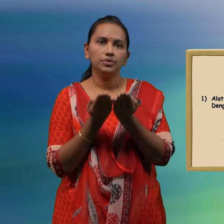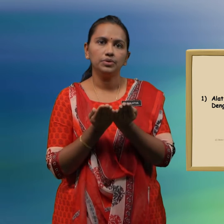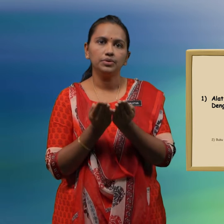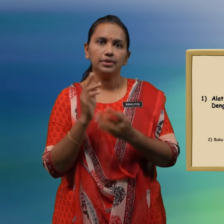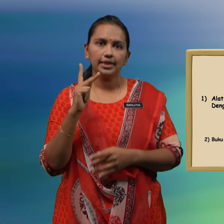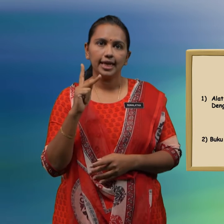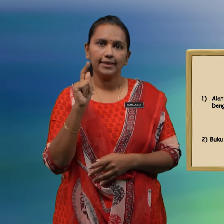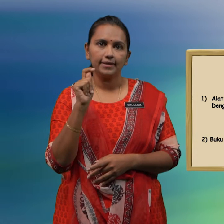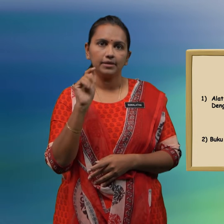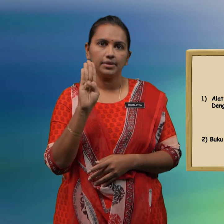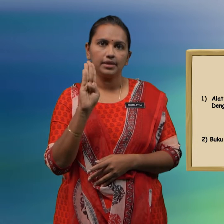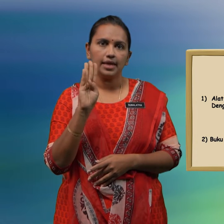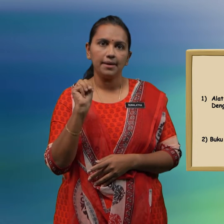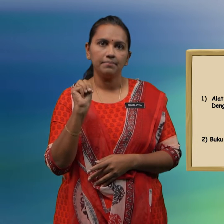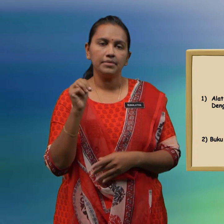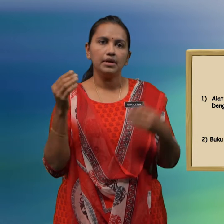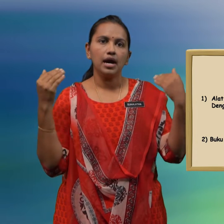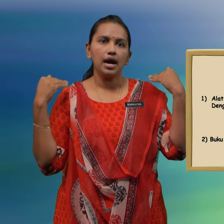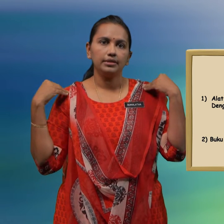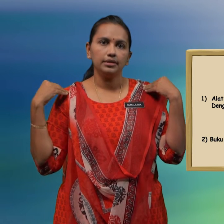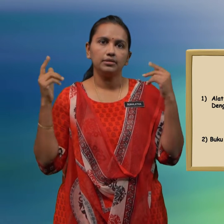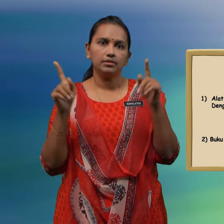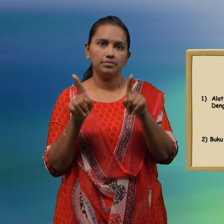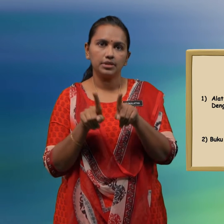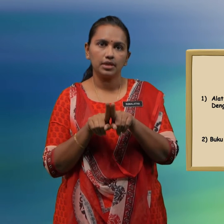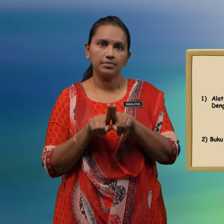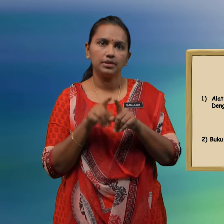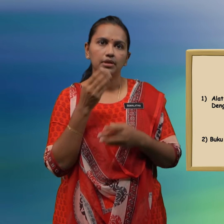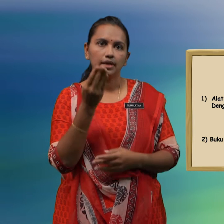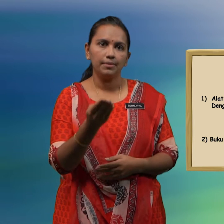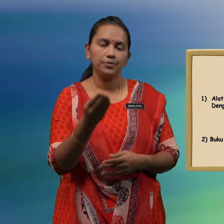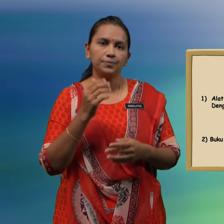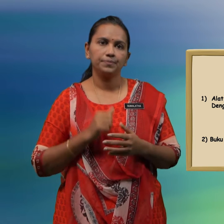buku KTBM ada bersama kamu.